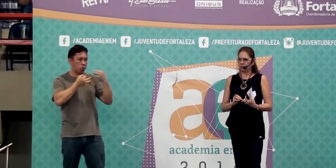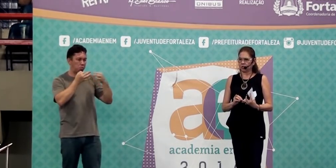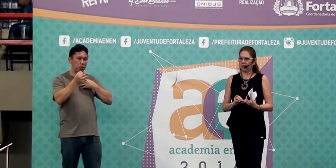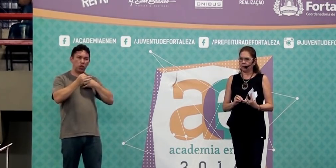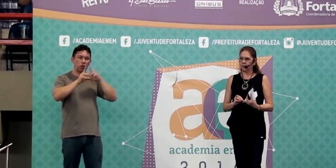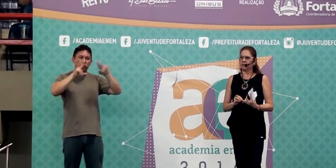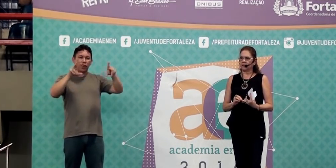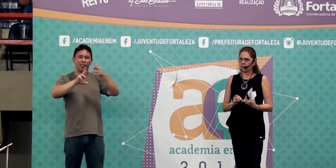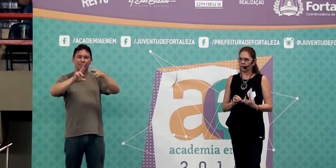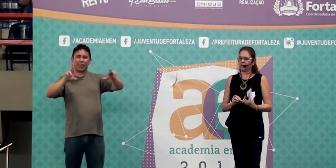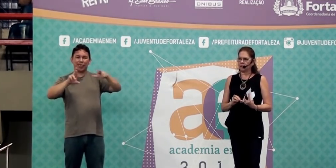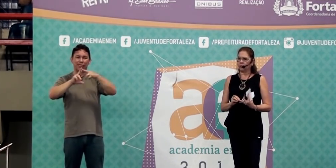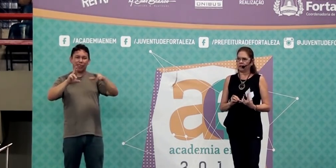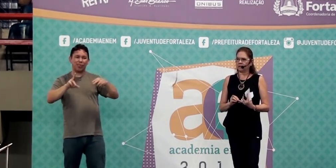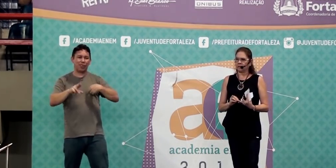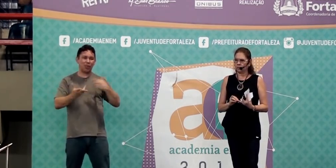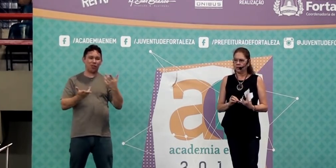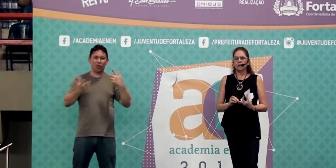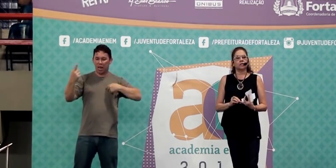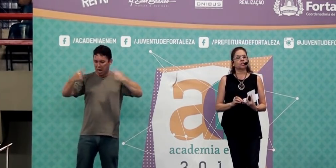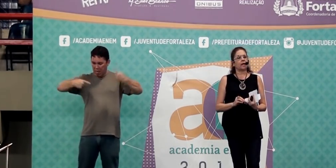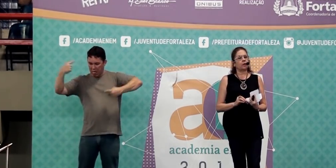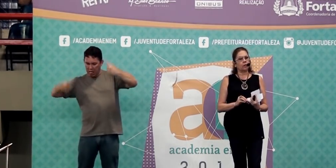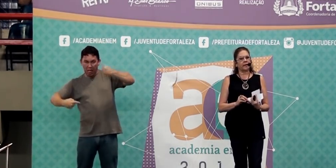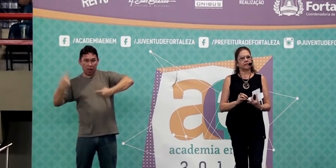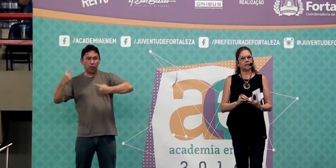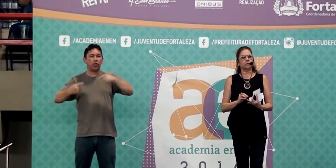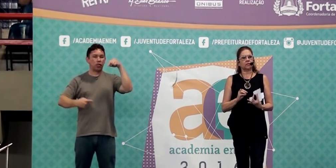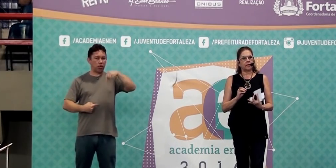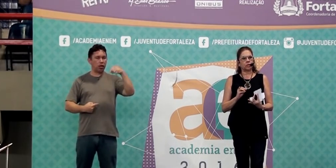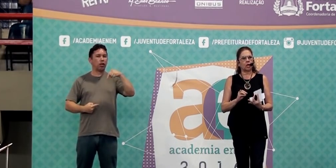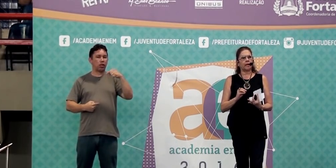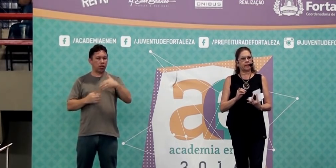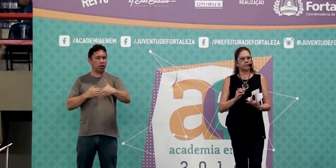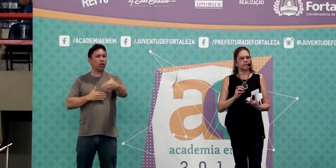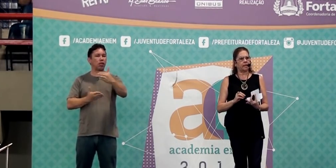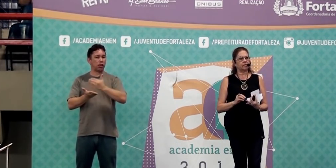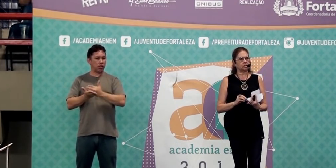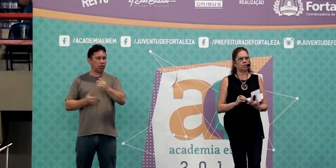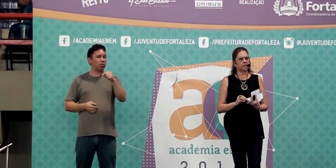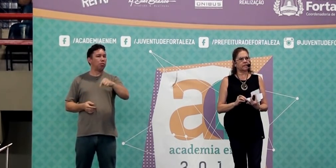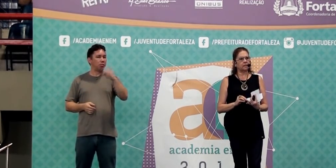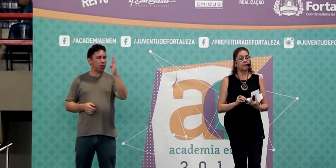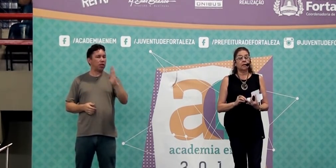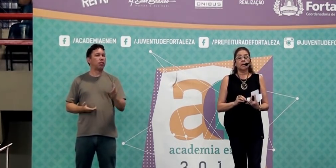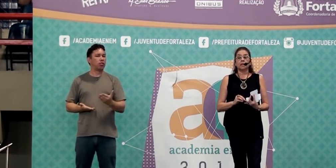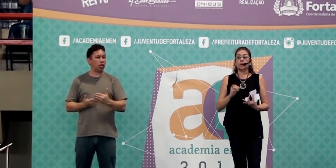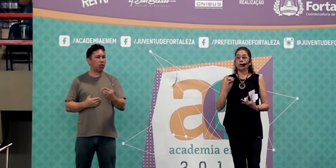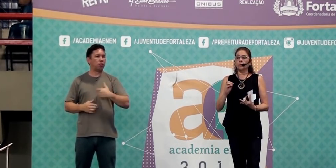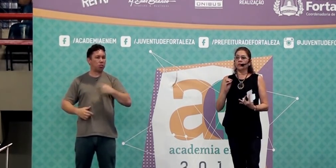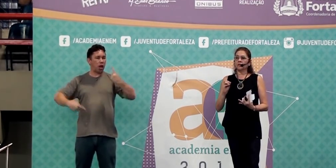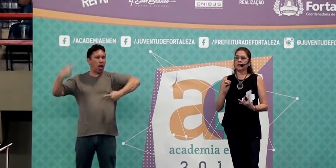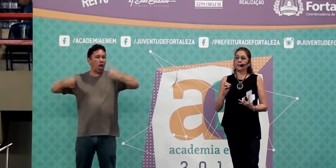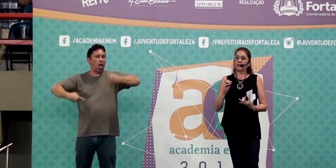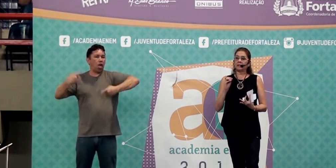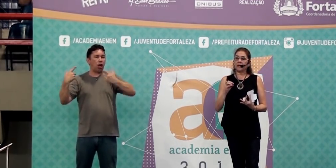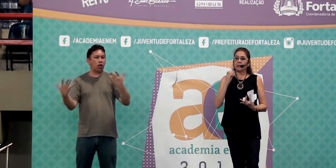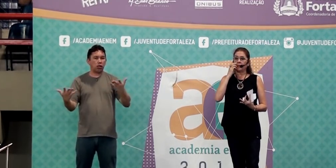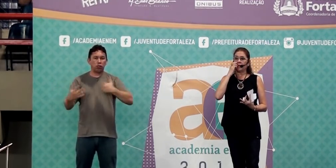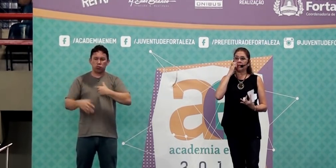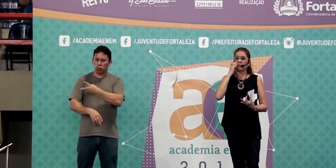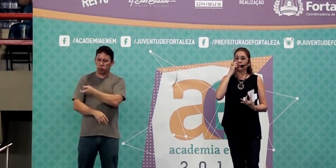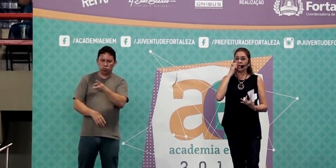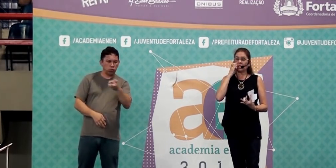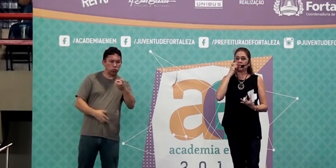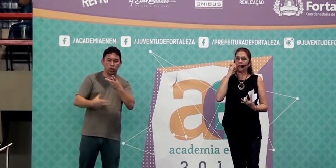na religião, que está acontecendo no Brasil, está começando a ter intolerância religiosa, e como você